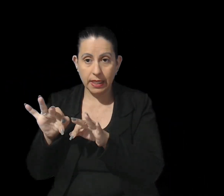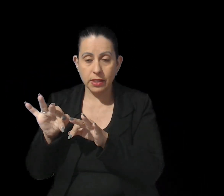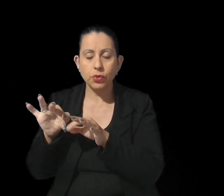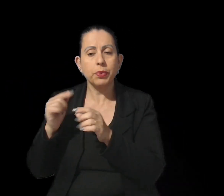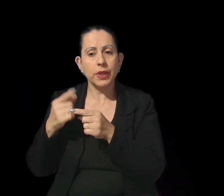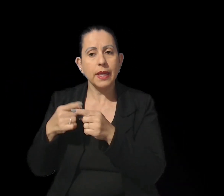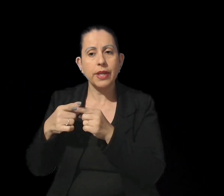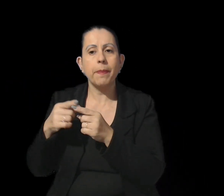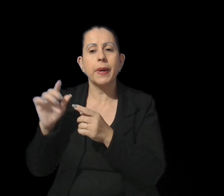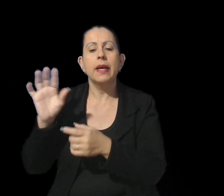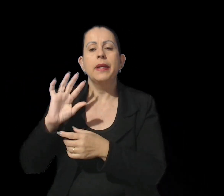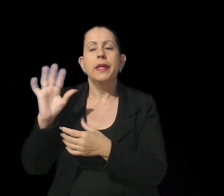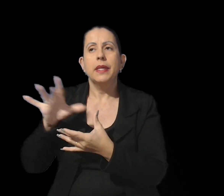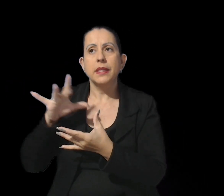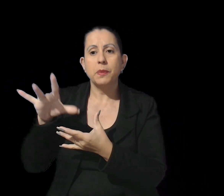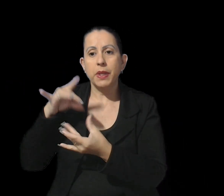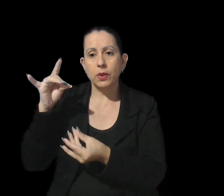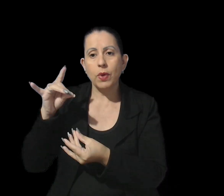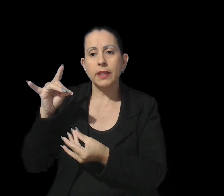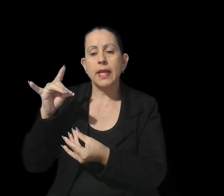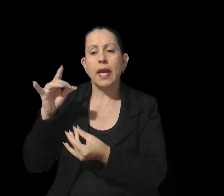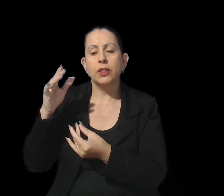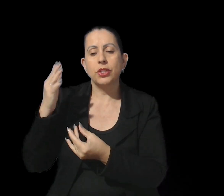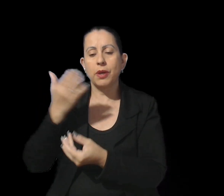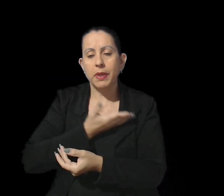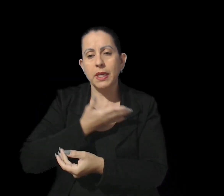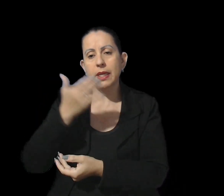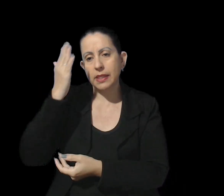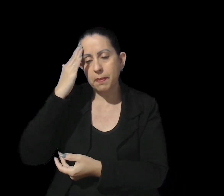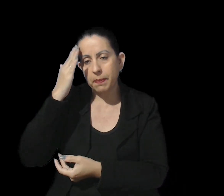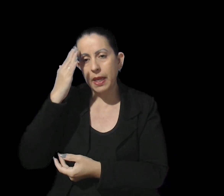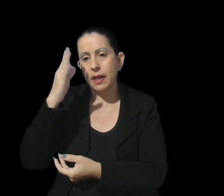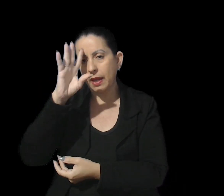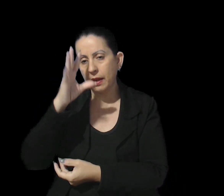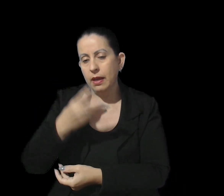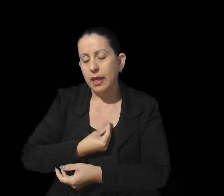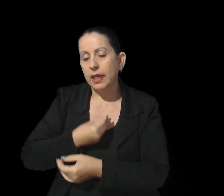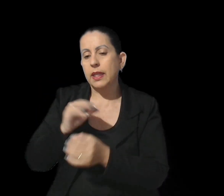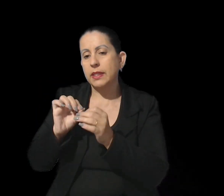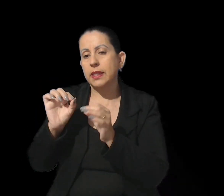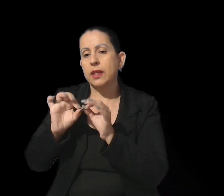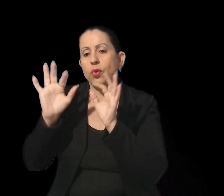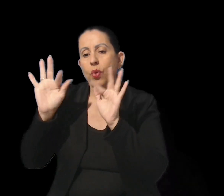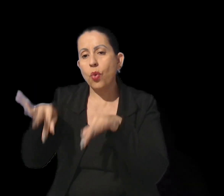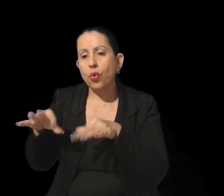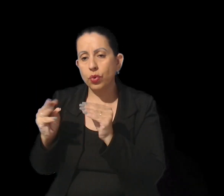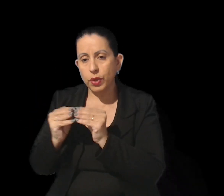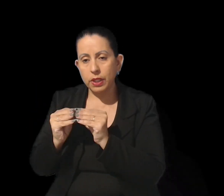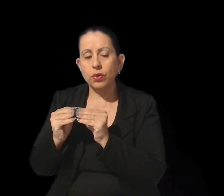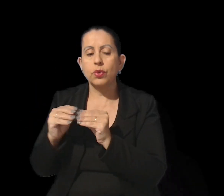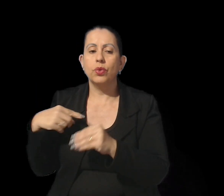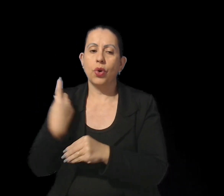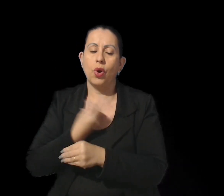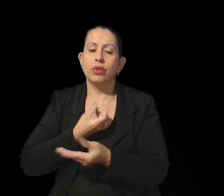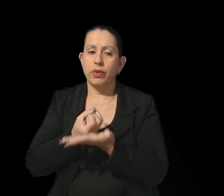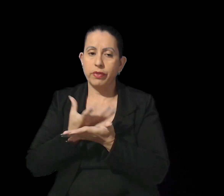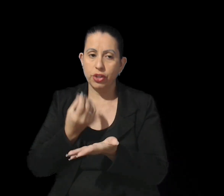finalizo, porque é já para espiritualidade amiga saber, né, que está sendo concluído o nosso